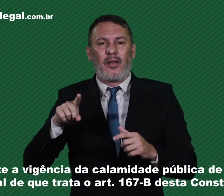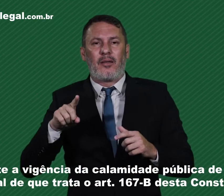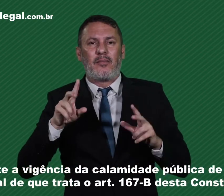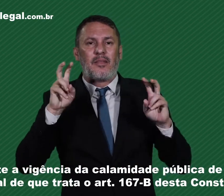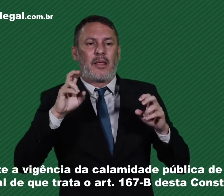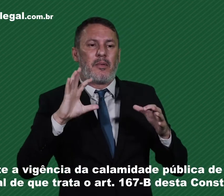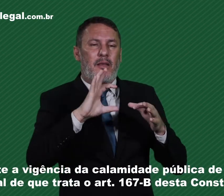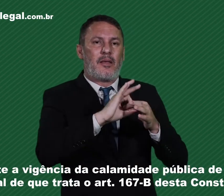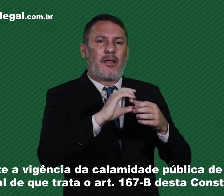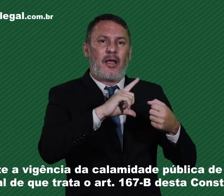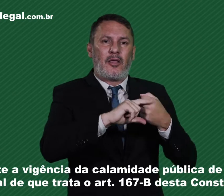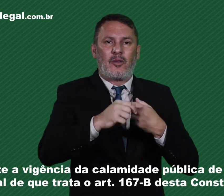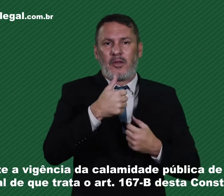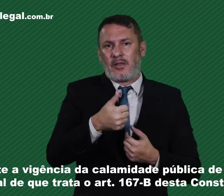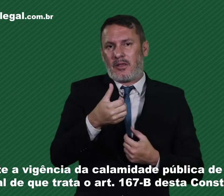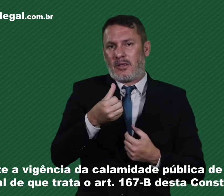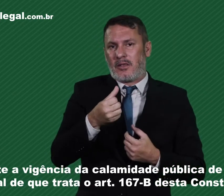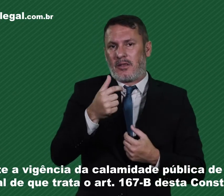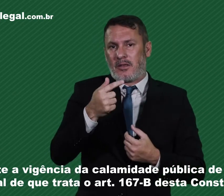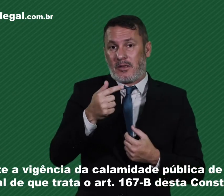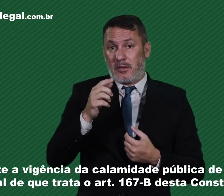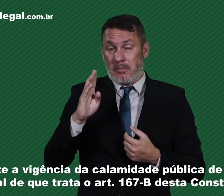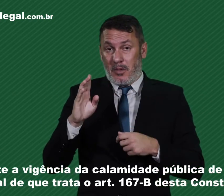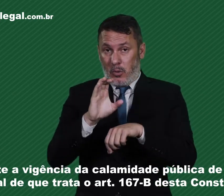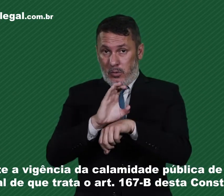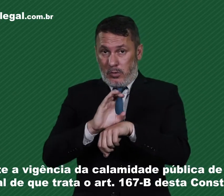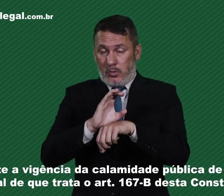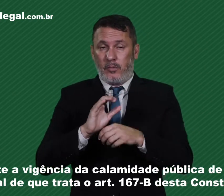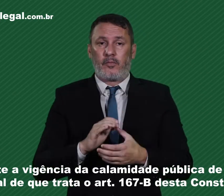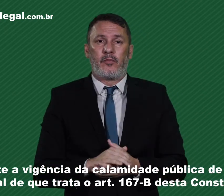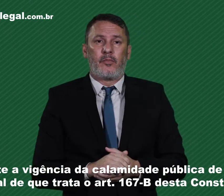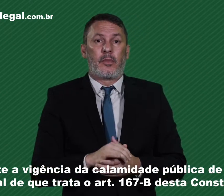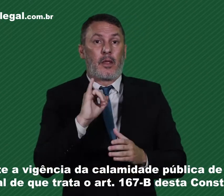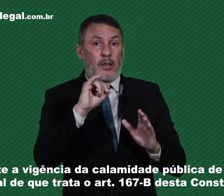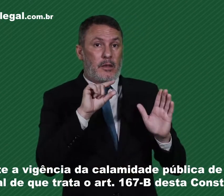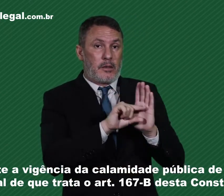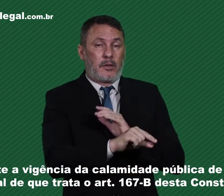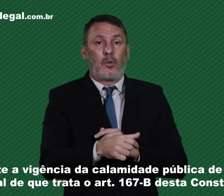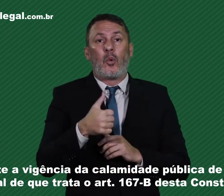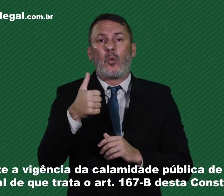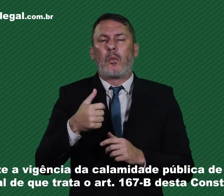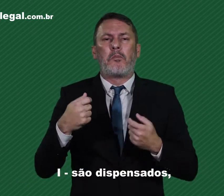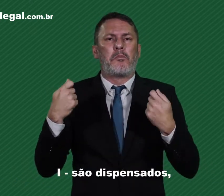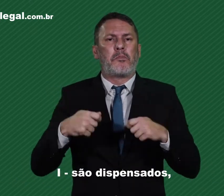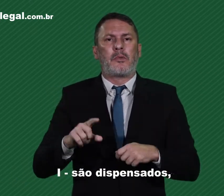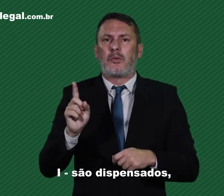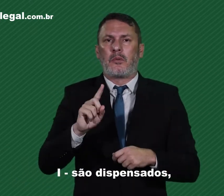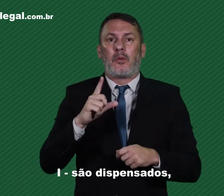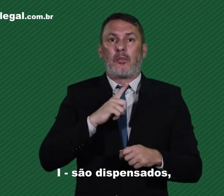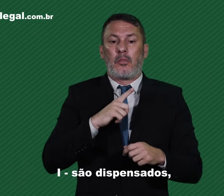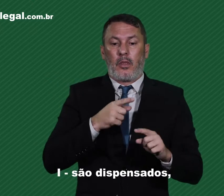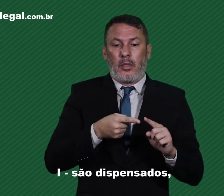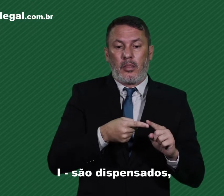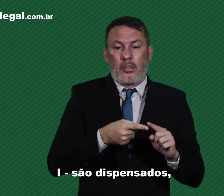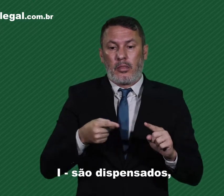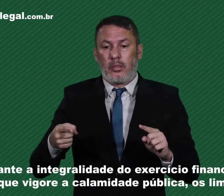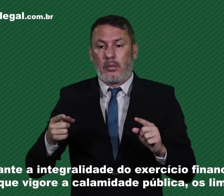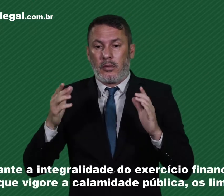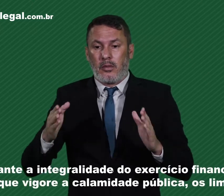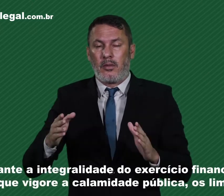de que trata o artigo 167 B desta constituição 2 o inciso 1 São dispensados